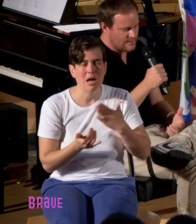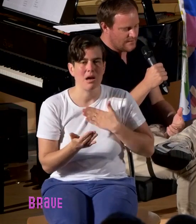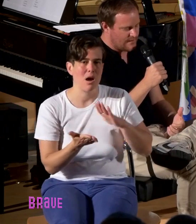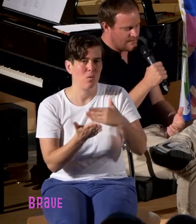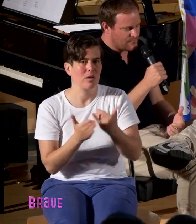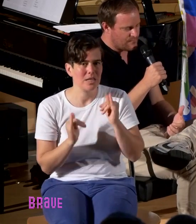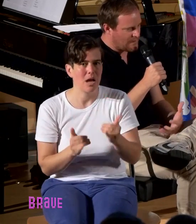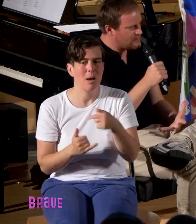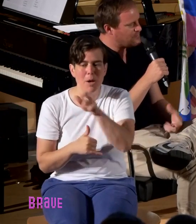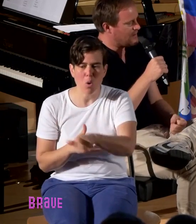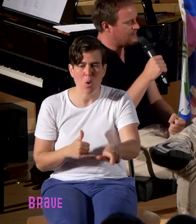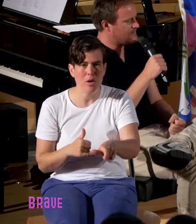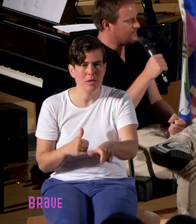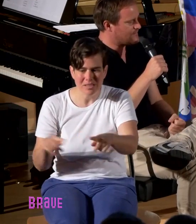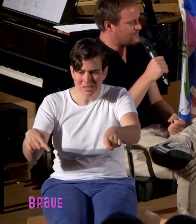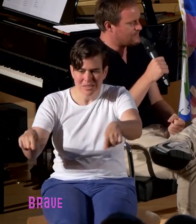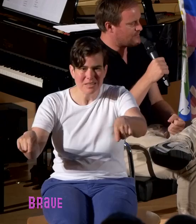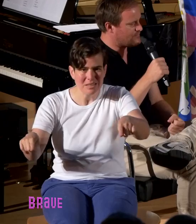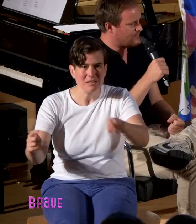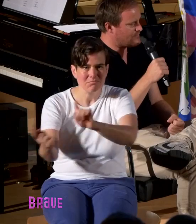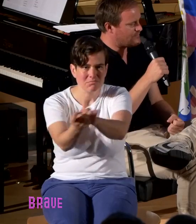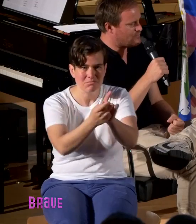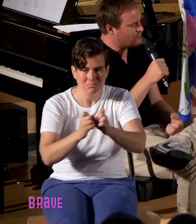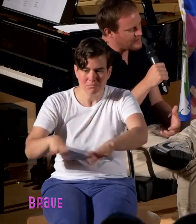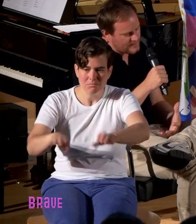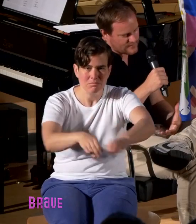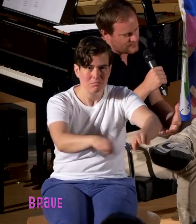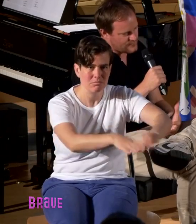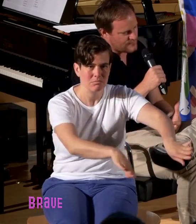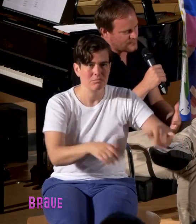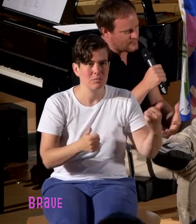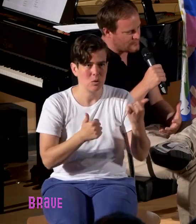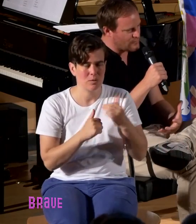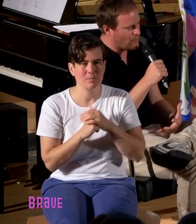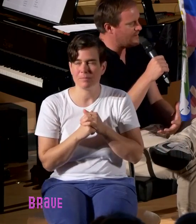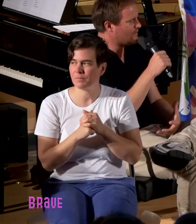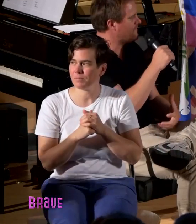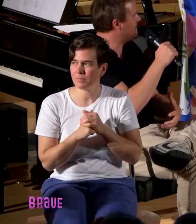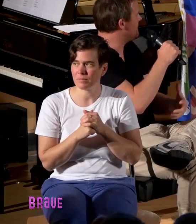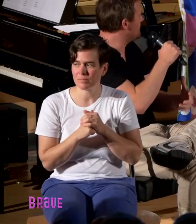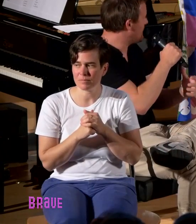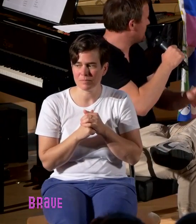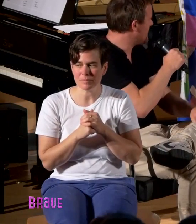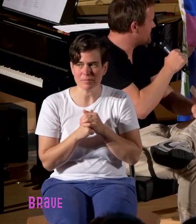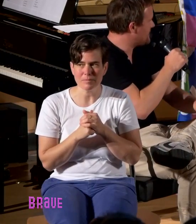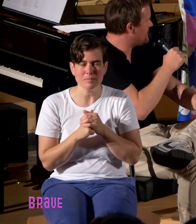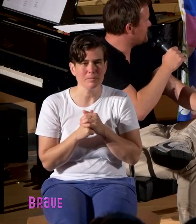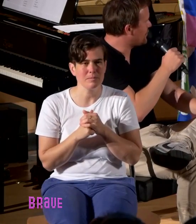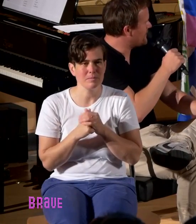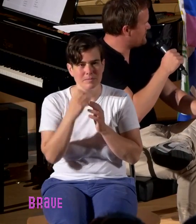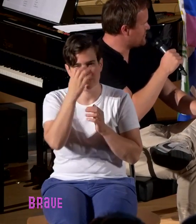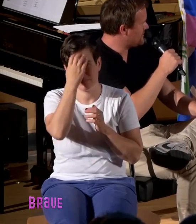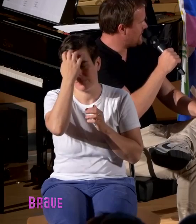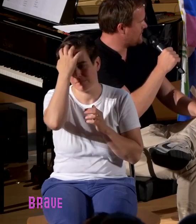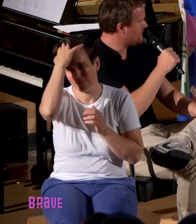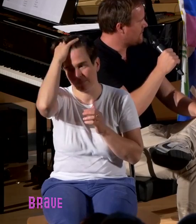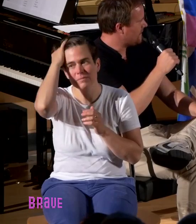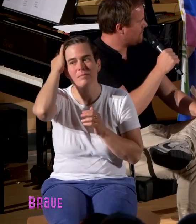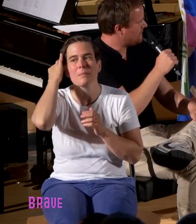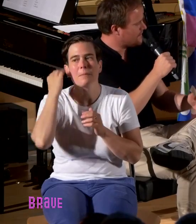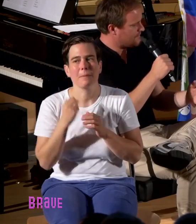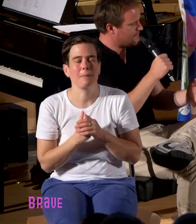finde, manchmal tun wir echt so, als ob wir dann ein Rad neu erfunden